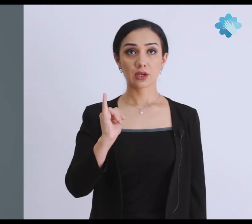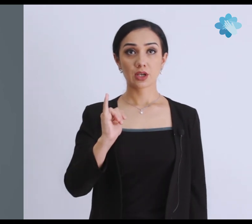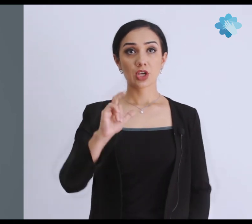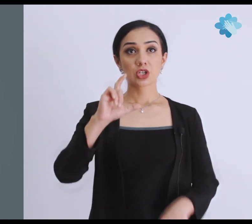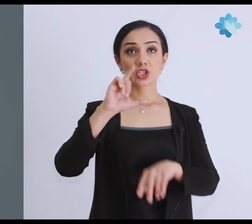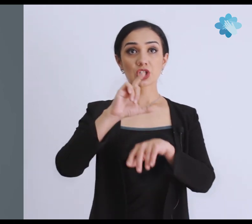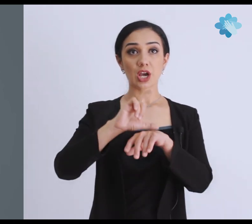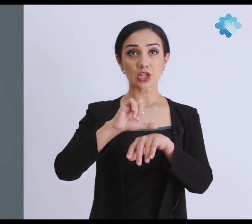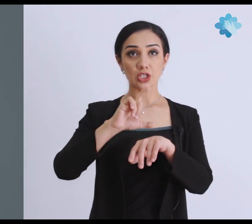чашка